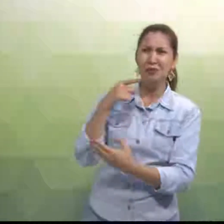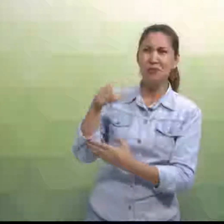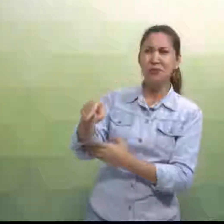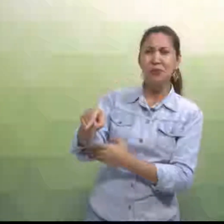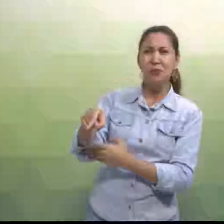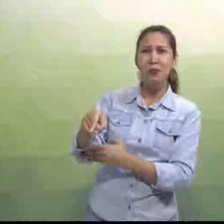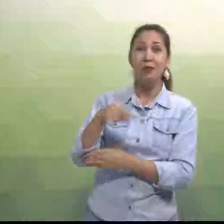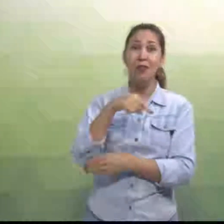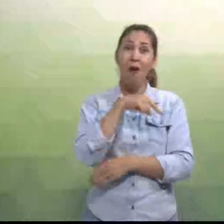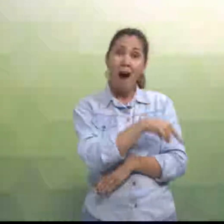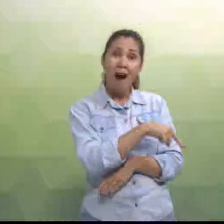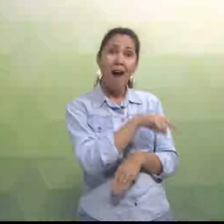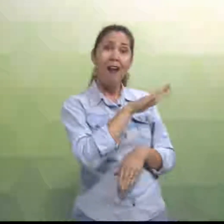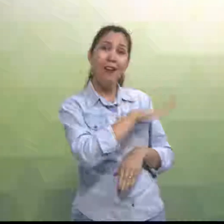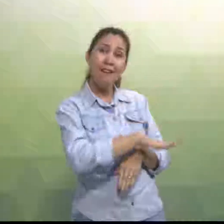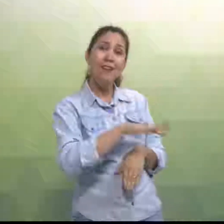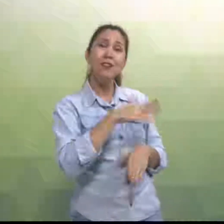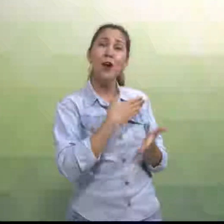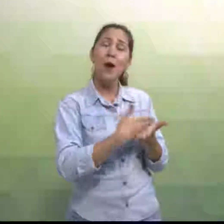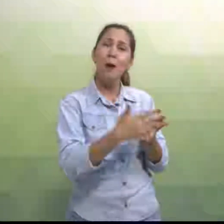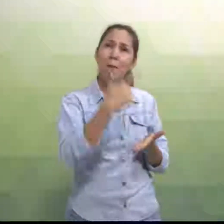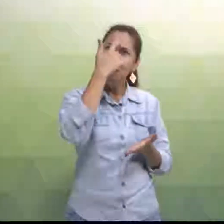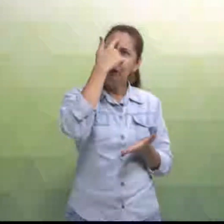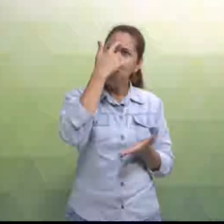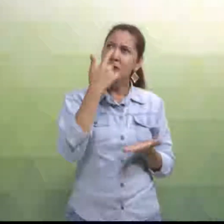comunidade surda. Então, essa criança, ela começa a pensar,